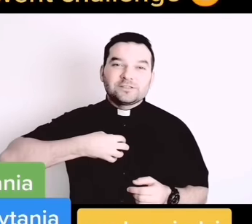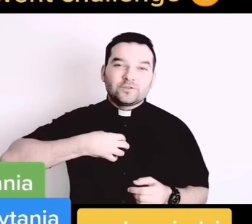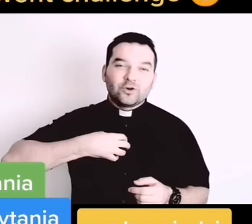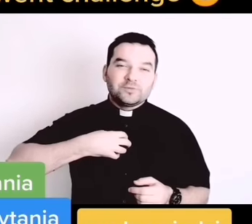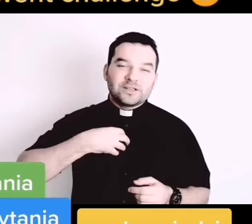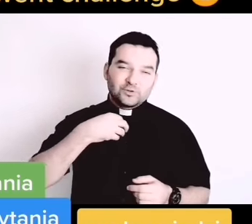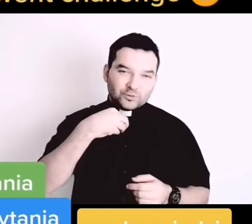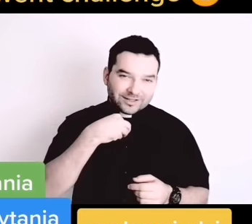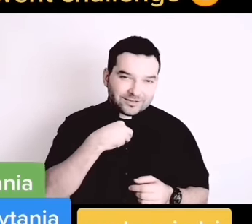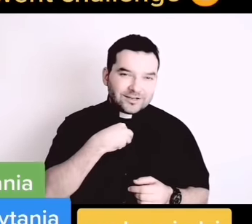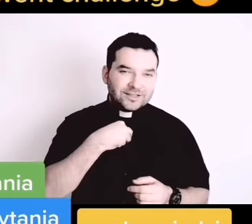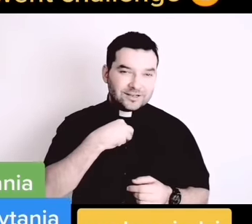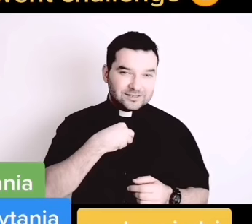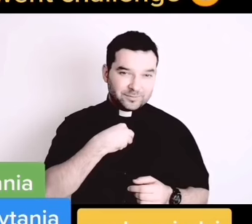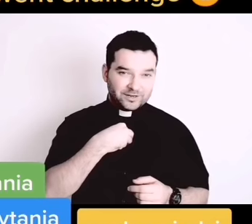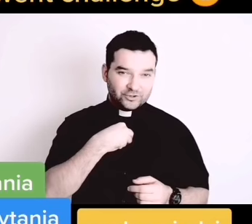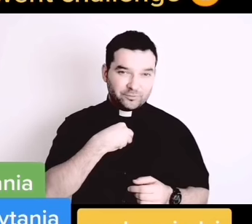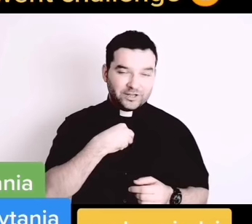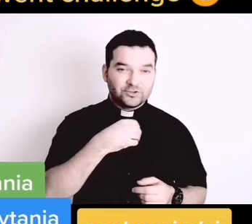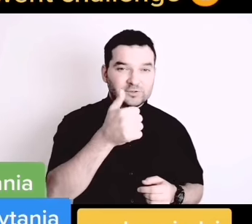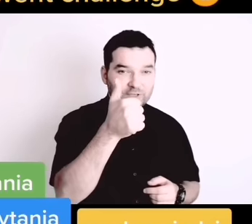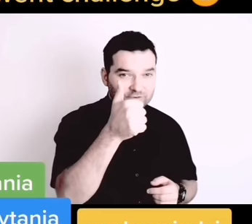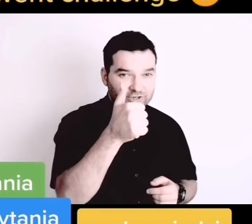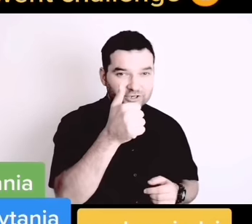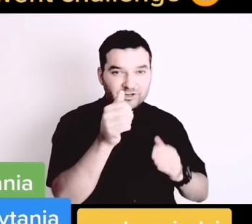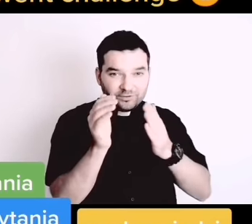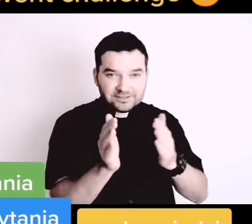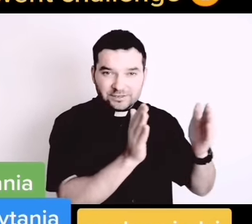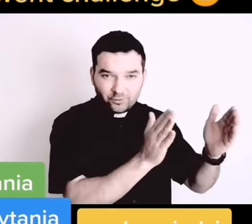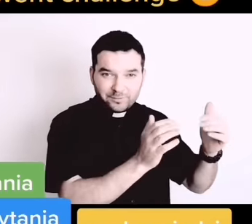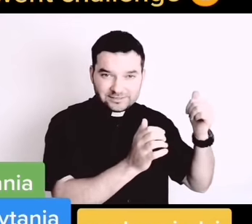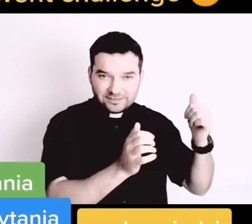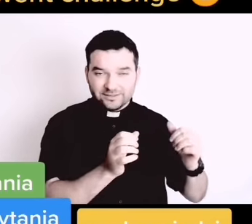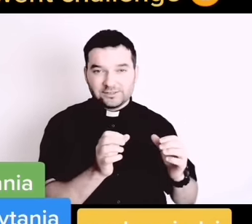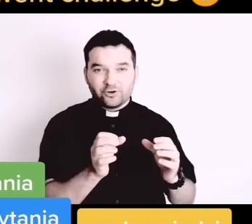będzie obecny w Twoim sercu na tyle, na ile zapragniesz Go mieć. To jest pierwsza rzecz. Więcej informacji na stronie.